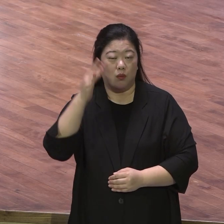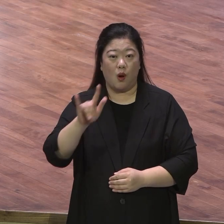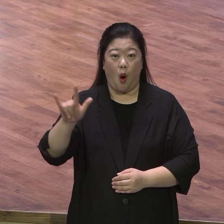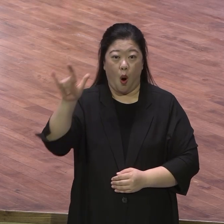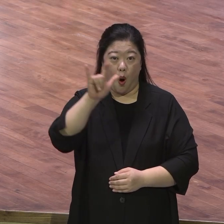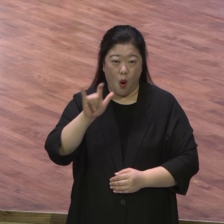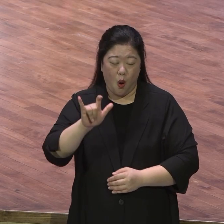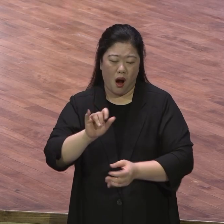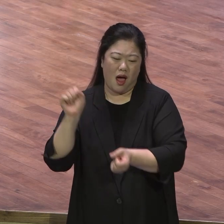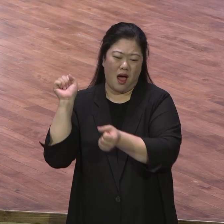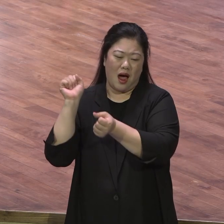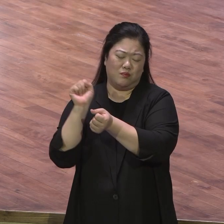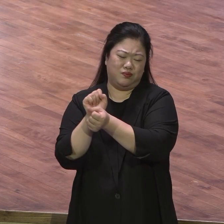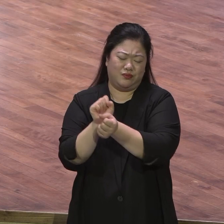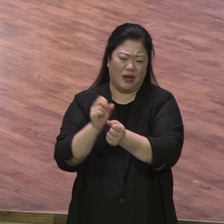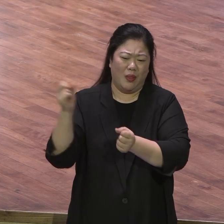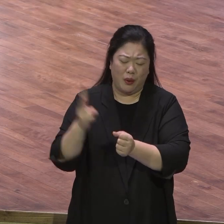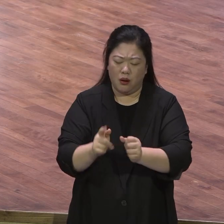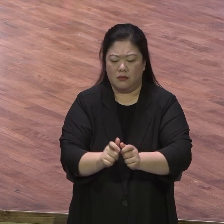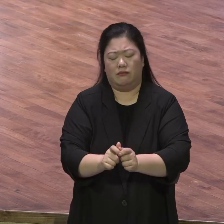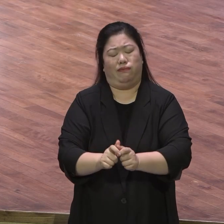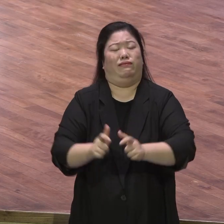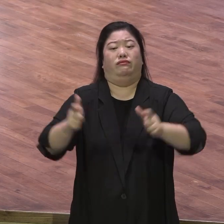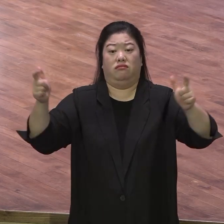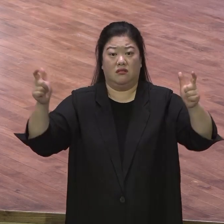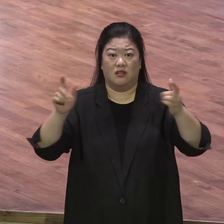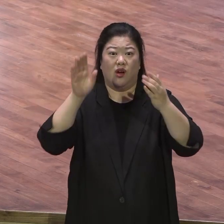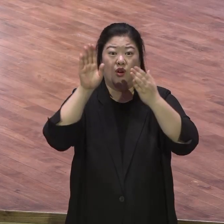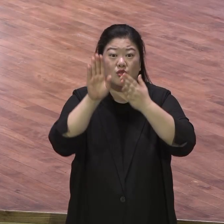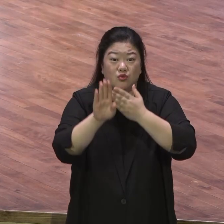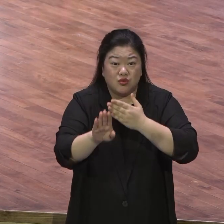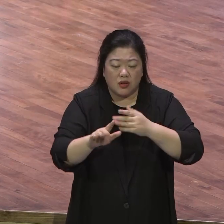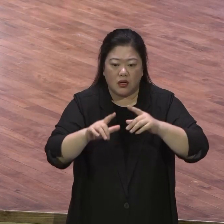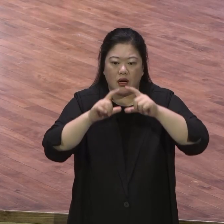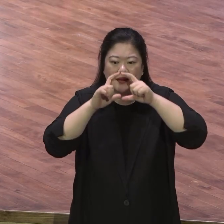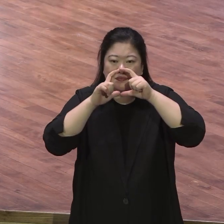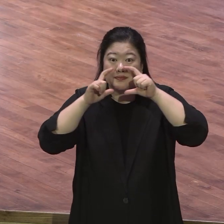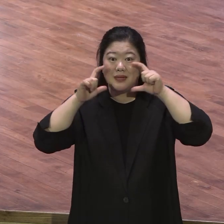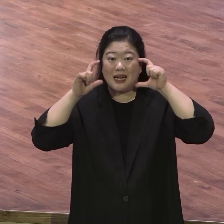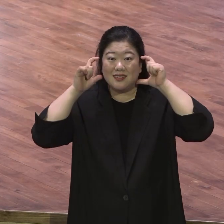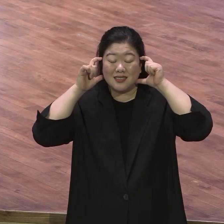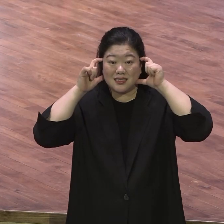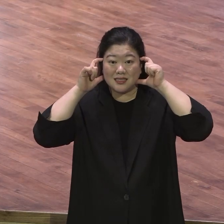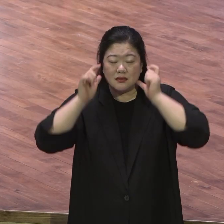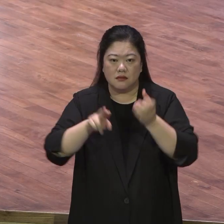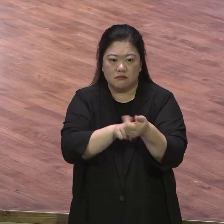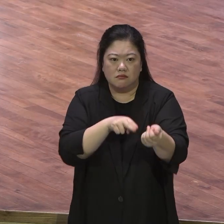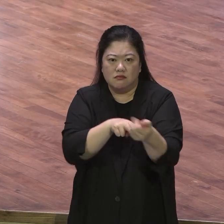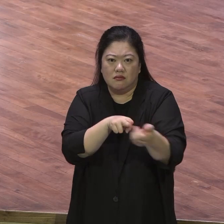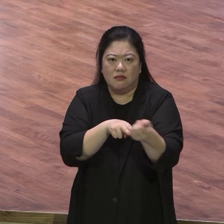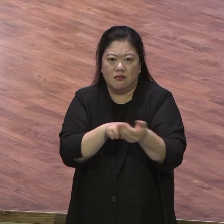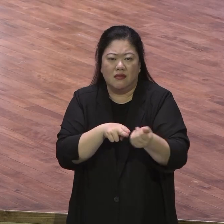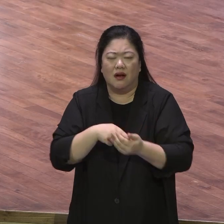다시금 마스크 판매가 그렇게 급증하고 있다고 합니다